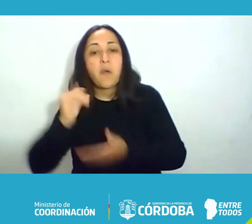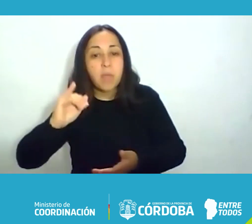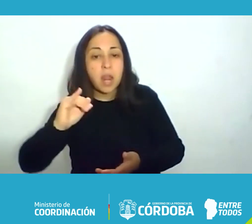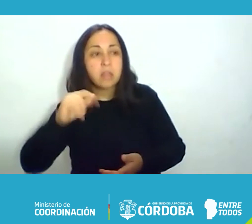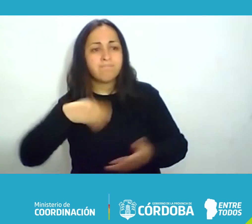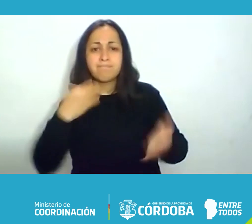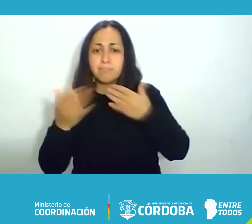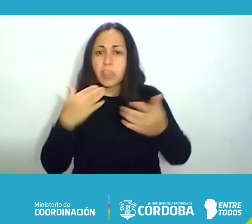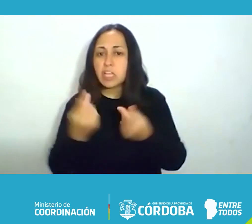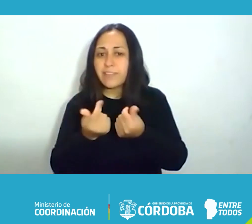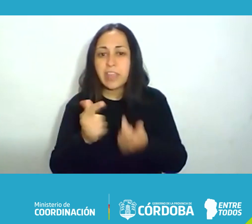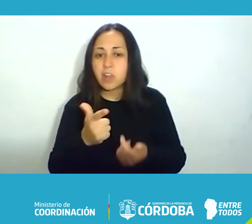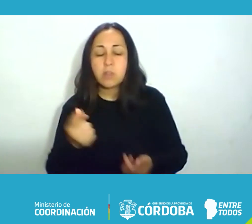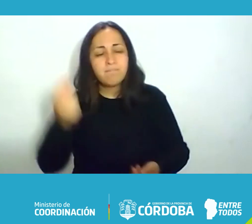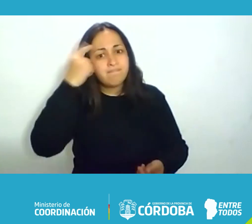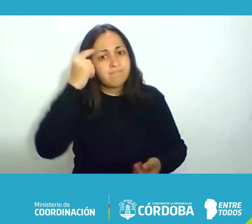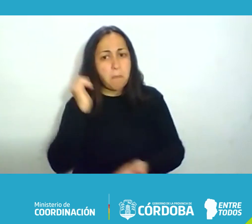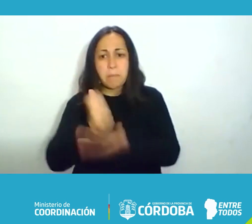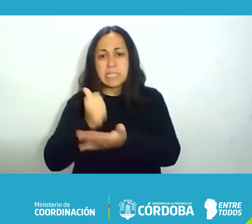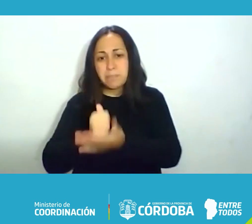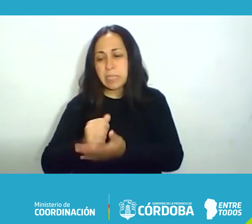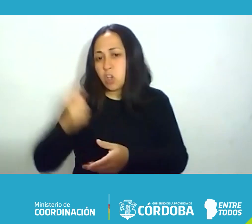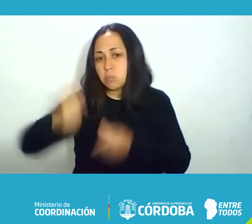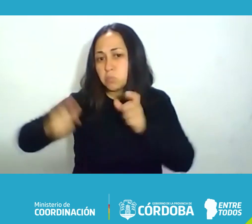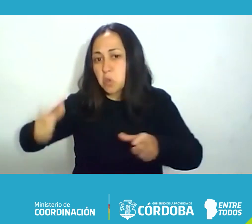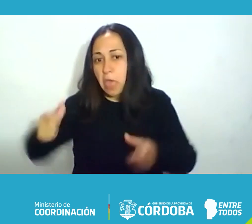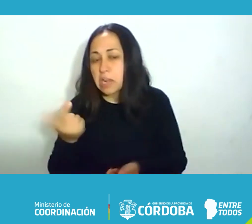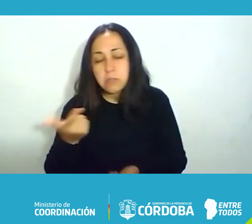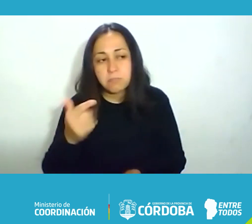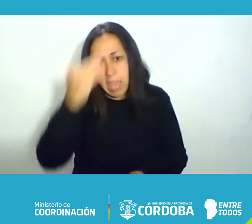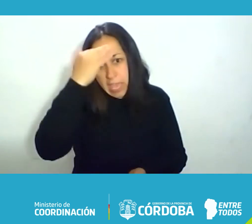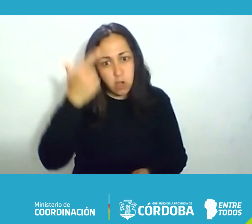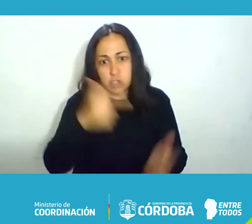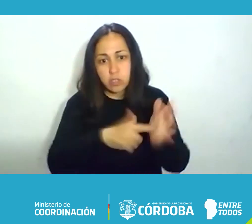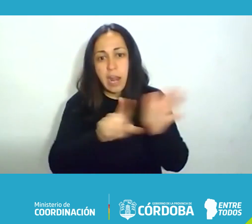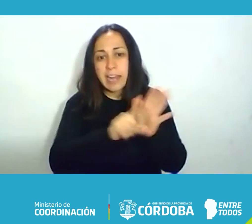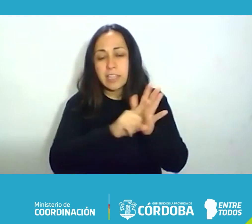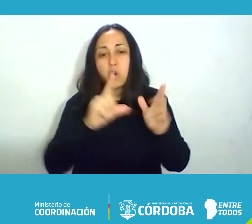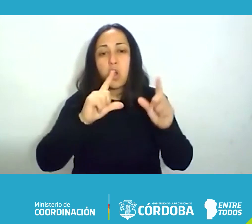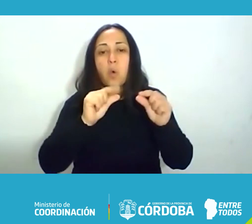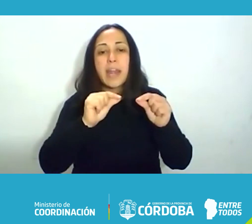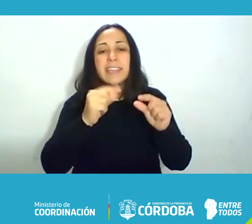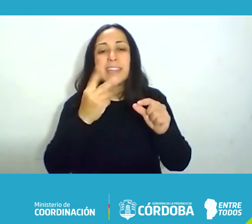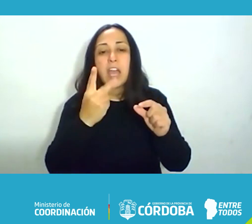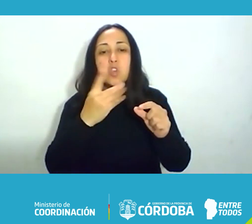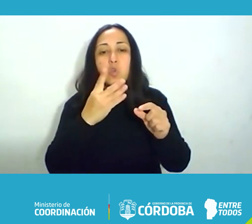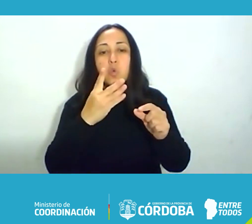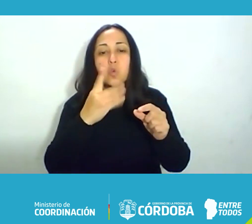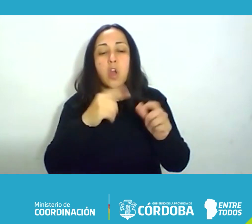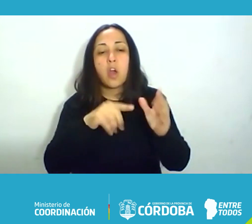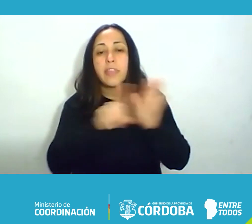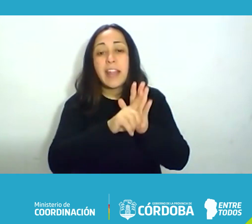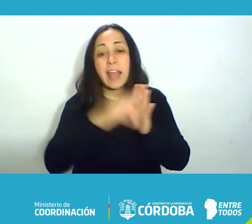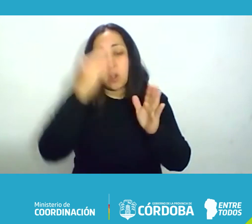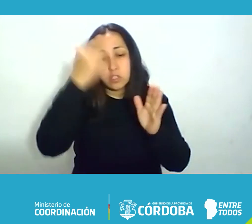invalidez de la audiencia. Dice que no se tuvo en cuenta la participación ciudadana, cree que debe ser declarada inconstitucional por el artículo 41 de la Constitución Nacional e